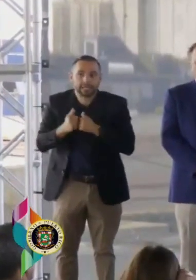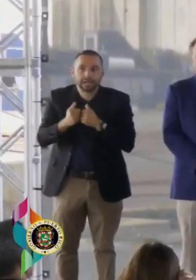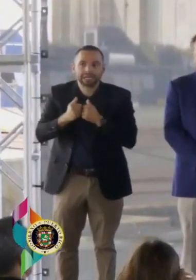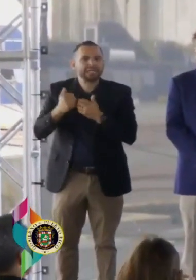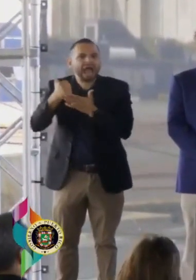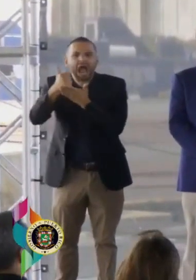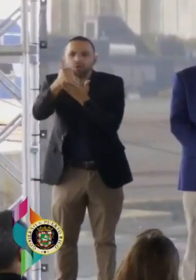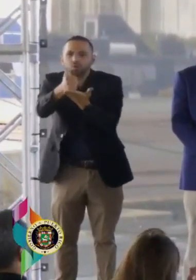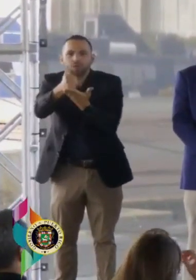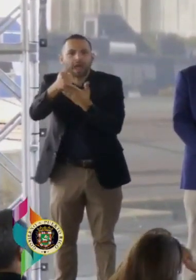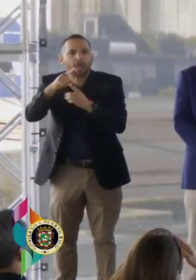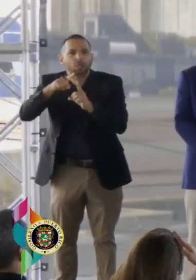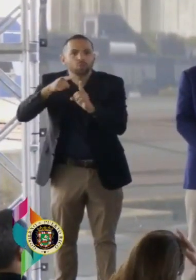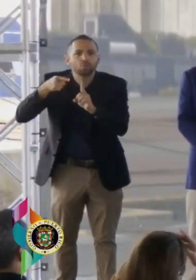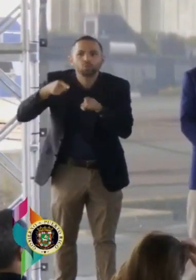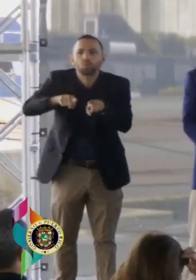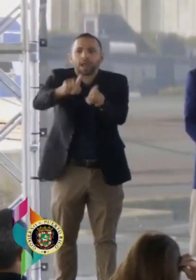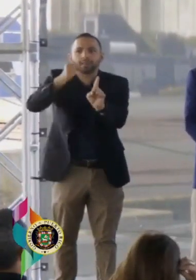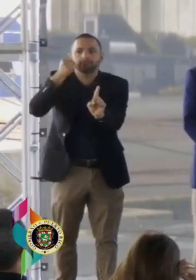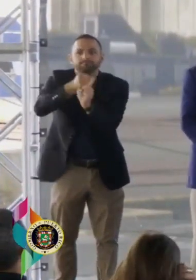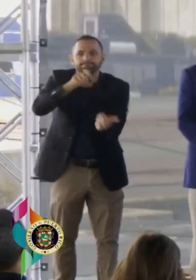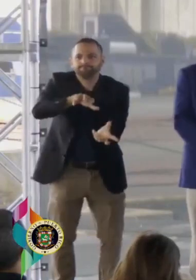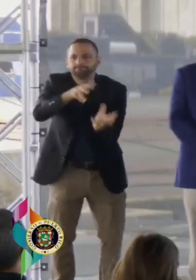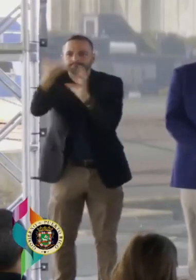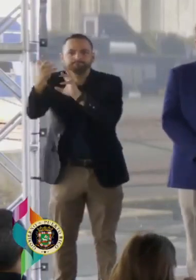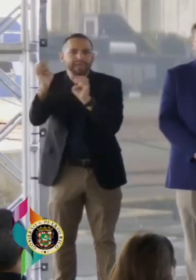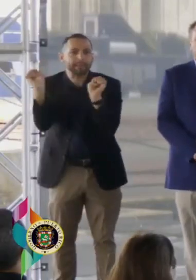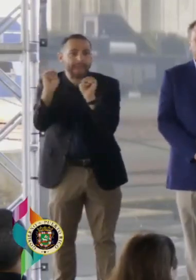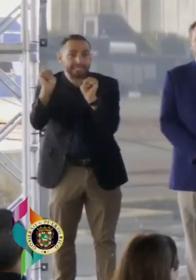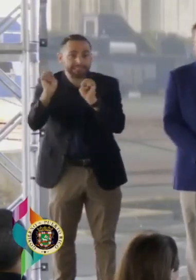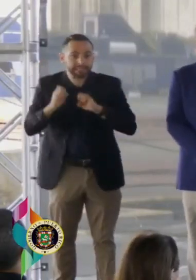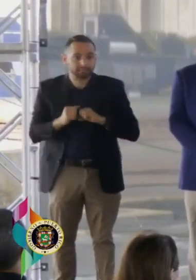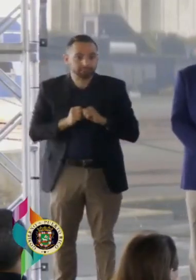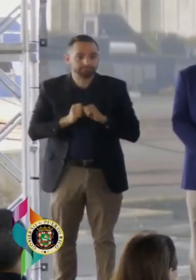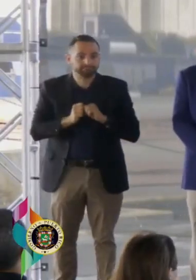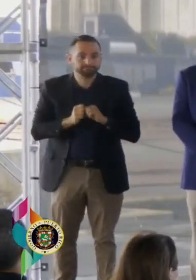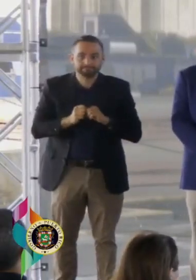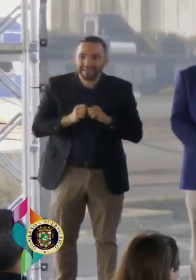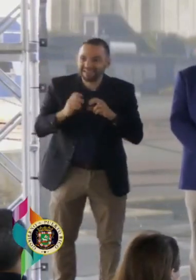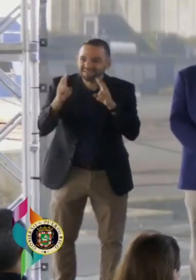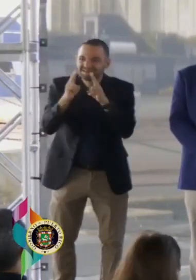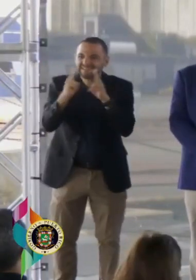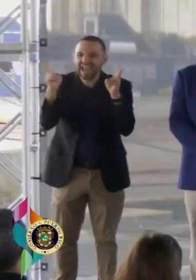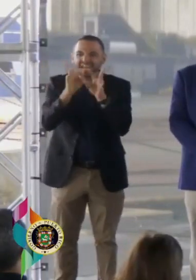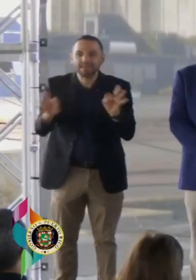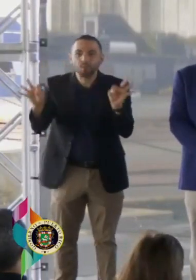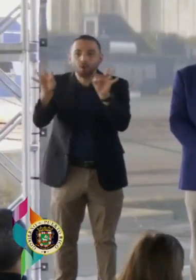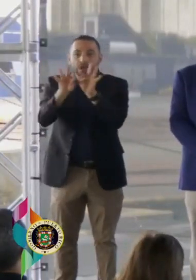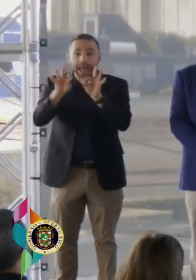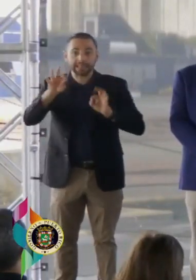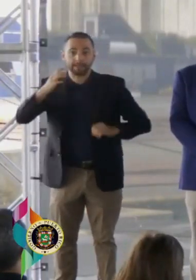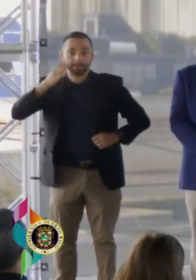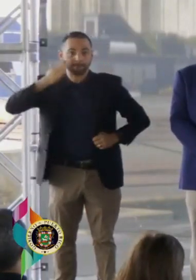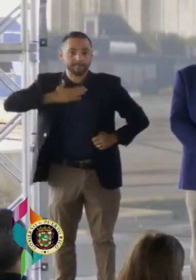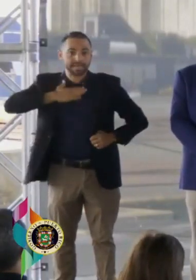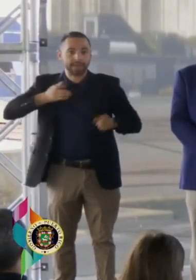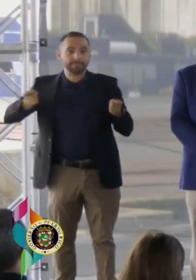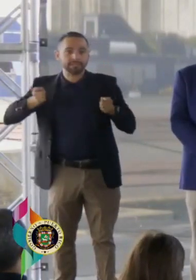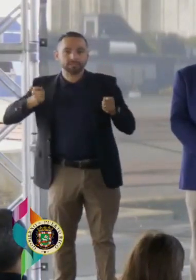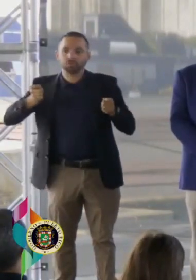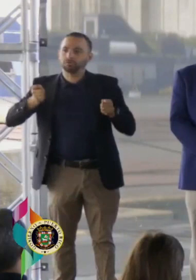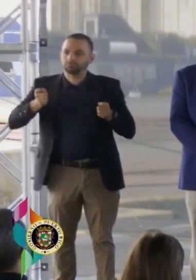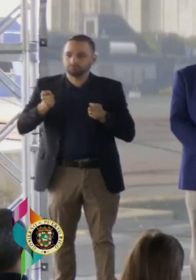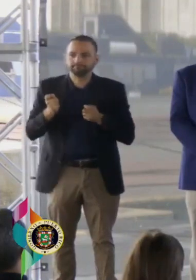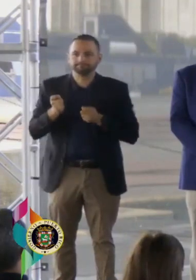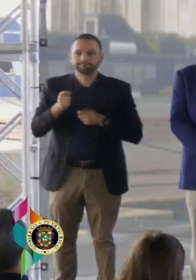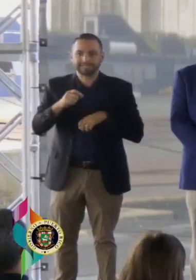humanitaria en tiempos de emergencia por eso es muy importante para mi administración mitigar la vulnerabilidad de